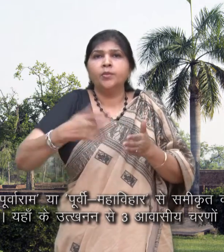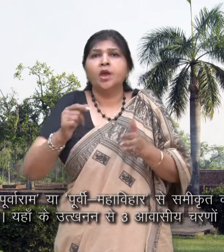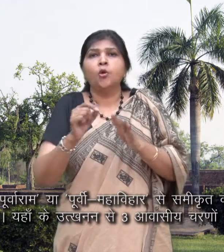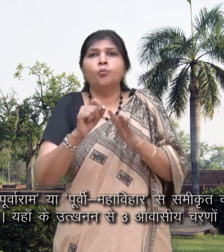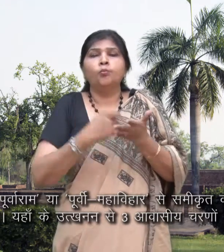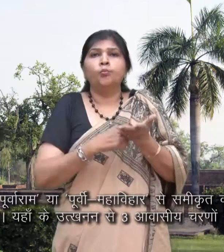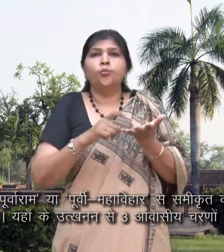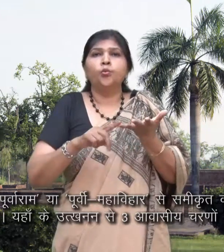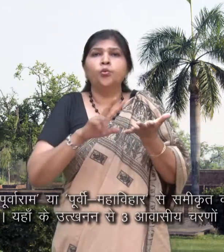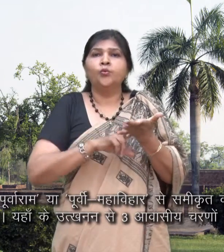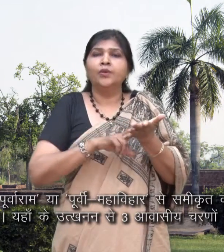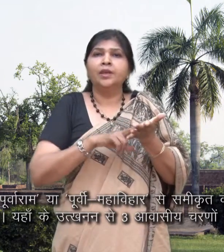का प्रयास किया गया है।